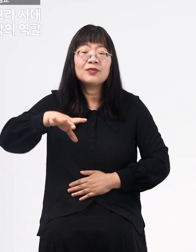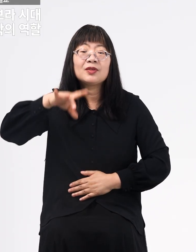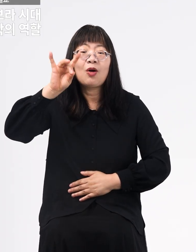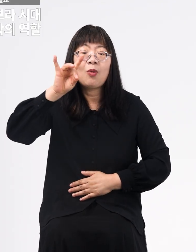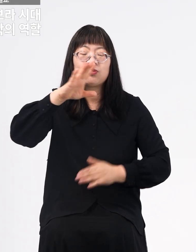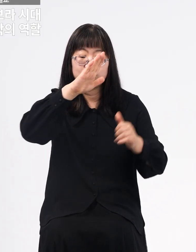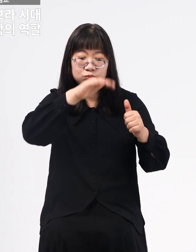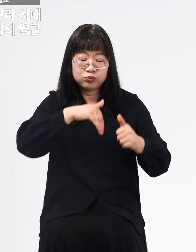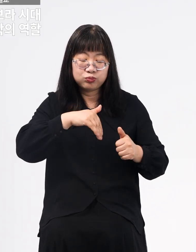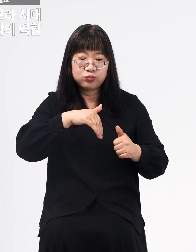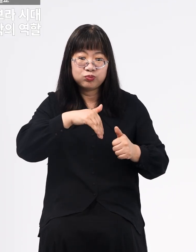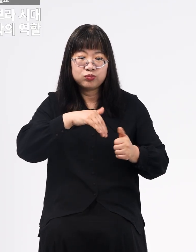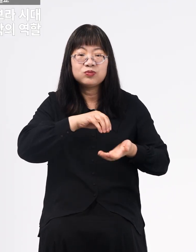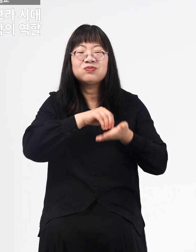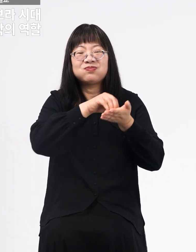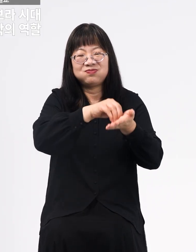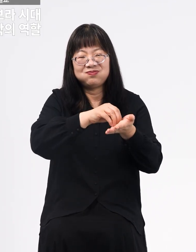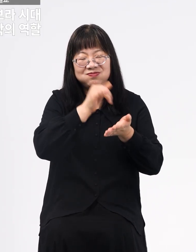소환이 되는데